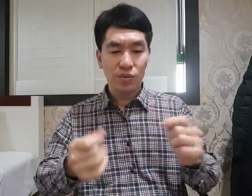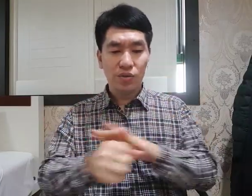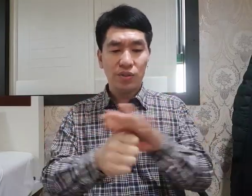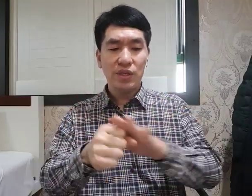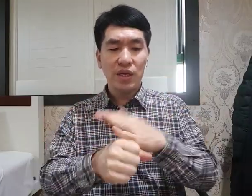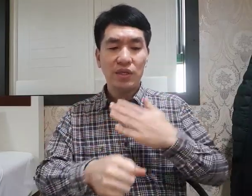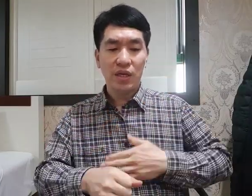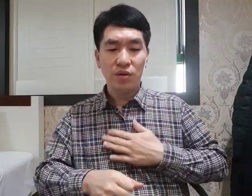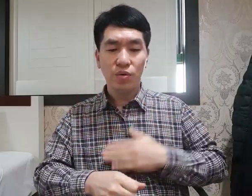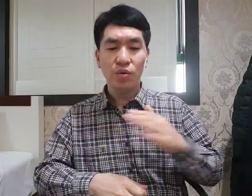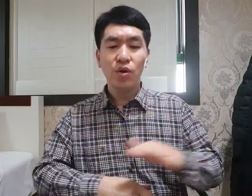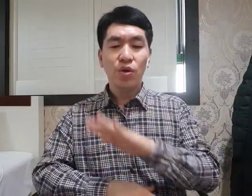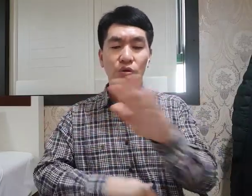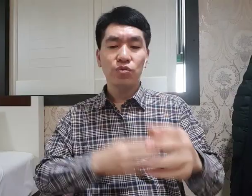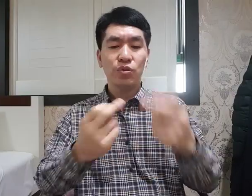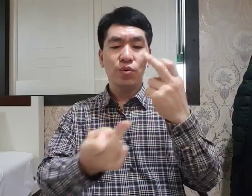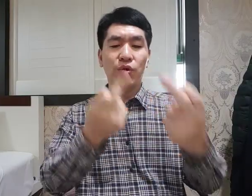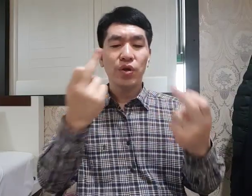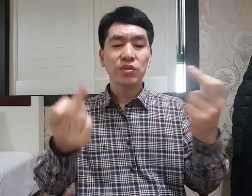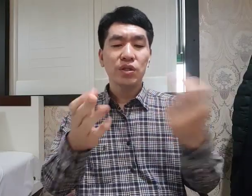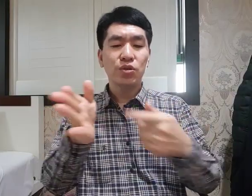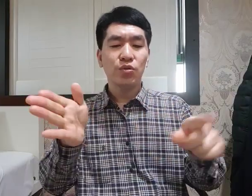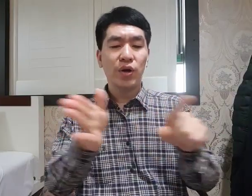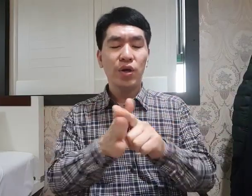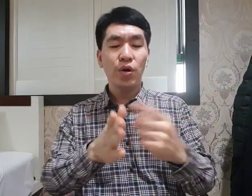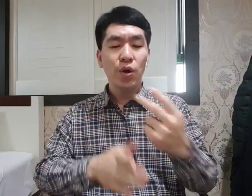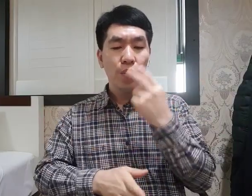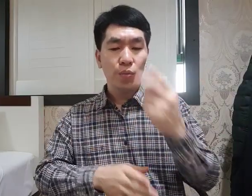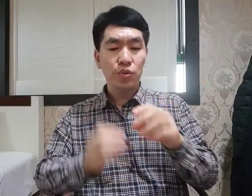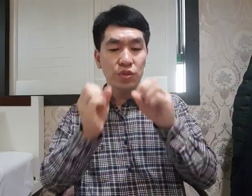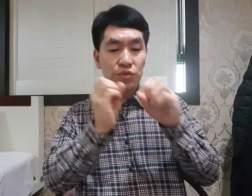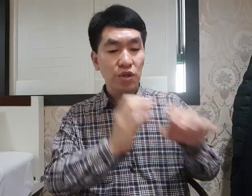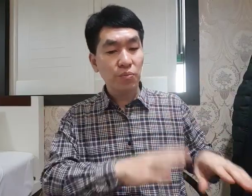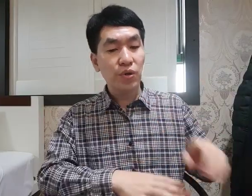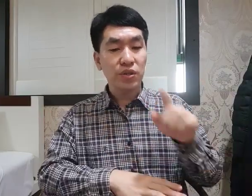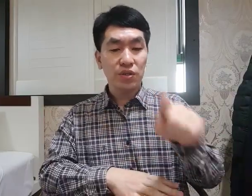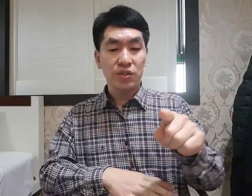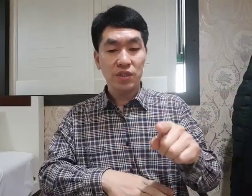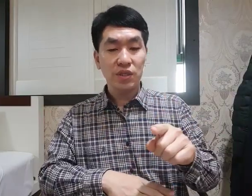이로써 사랑을 알고 우리도 형제들을 위하여 목숨을 버리는 것이